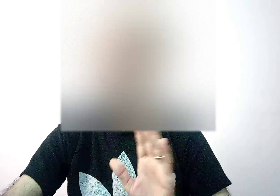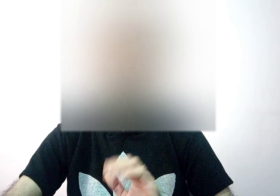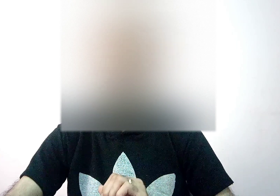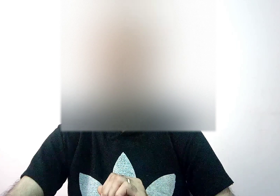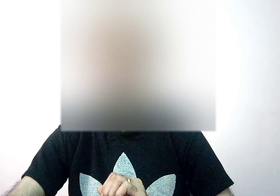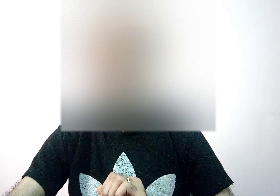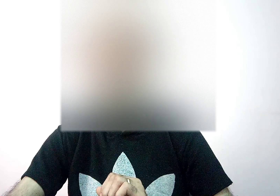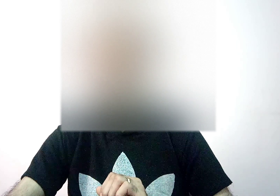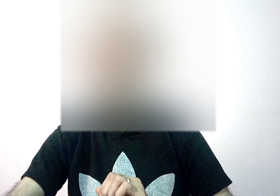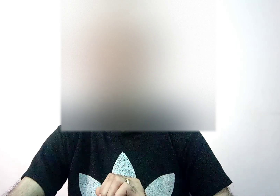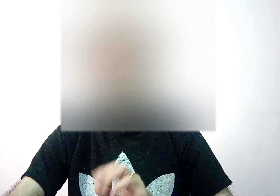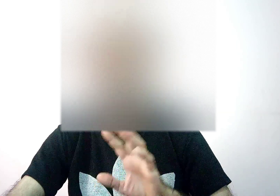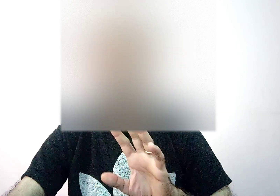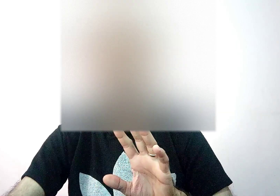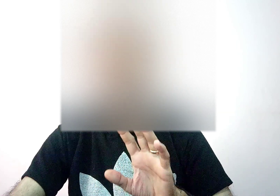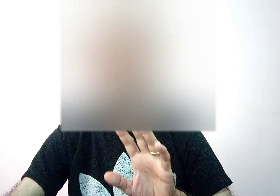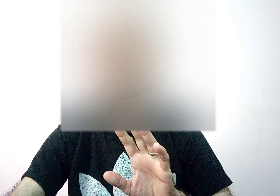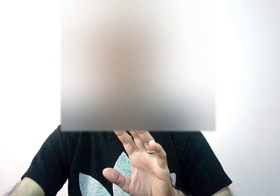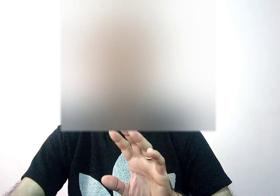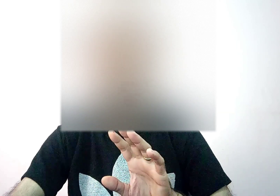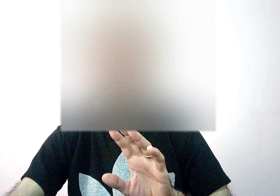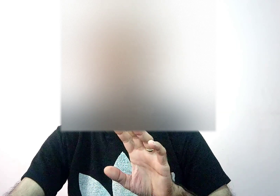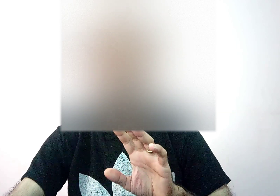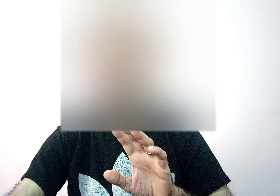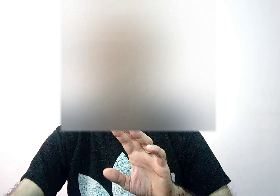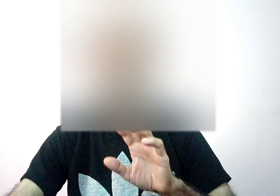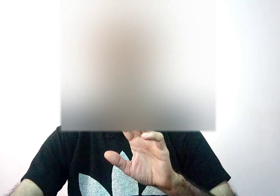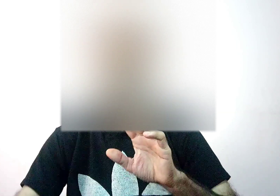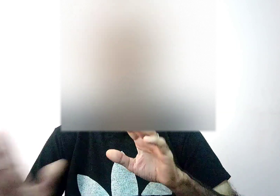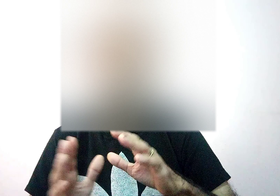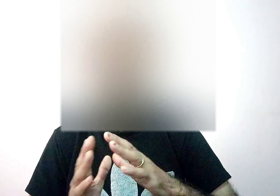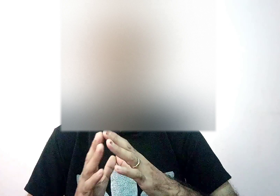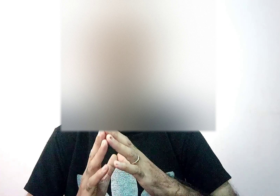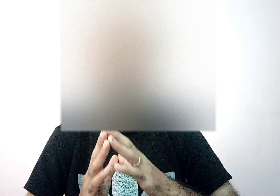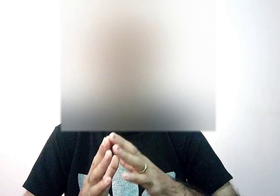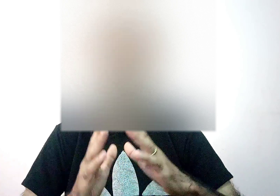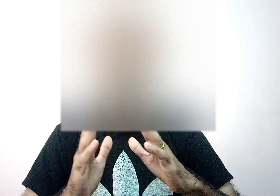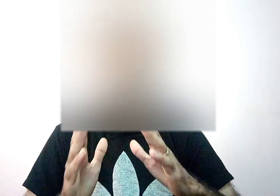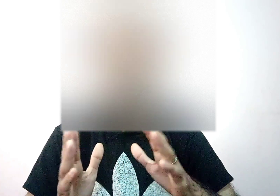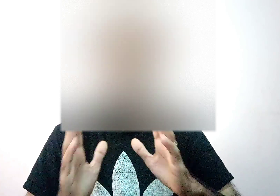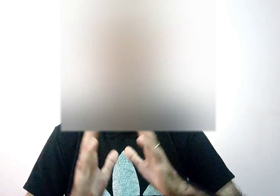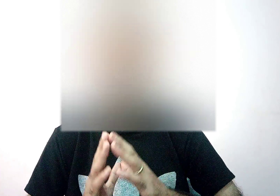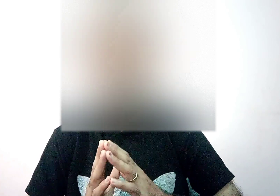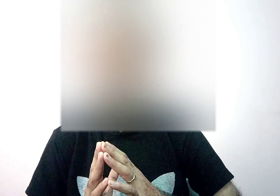مستحيله. اي اداره امريكيه بتيجي لازم تتعامل مع الدول المستقره في المنطقه.